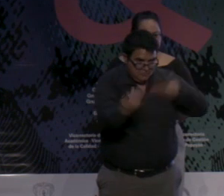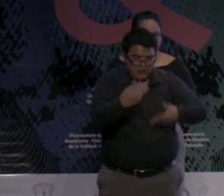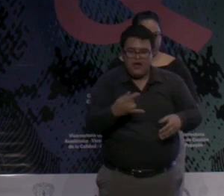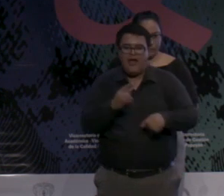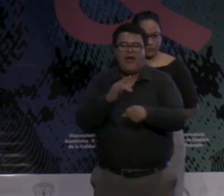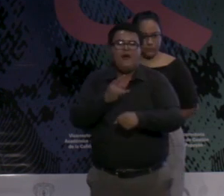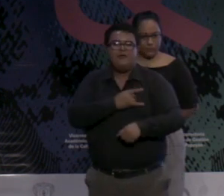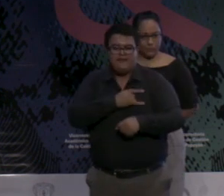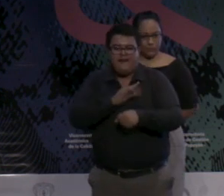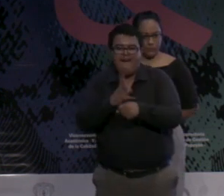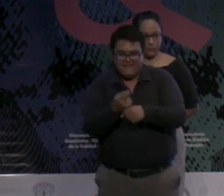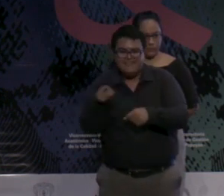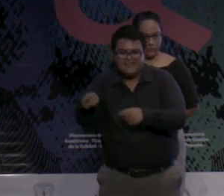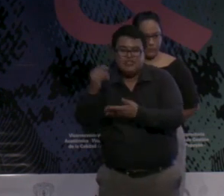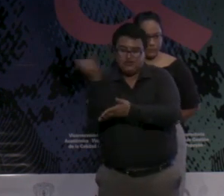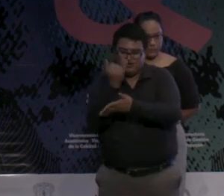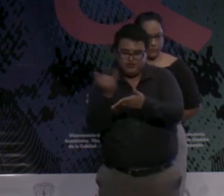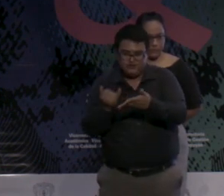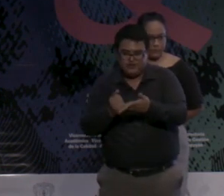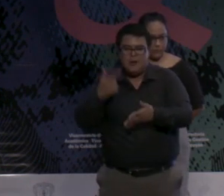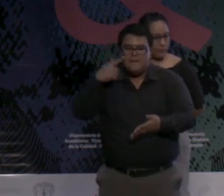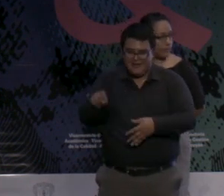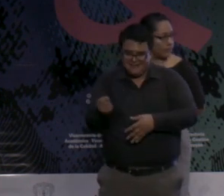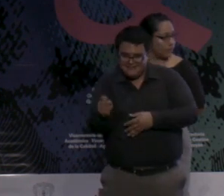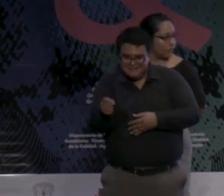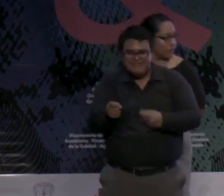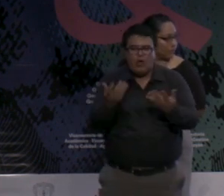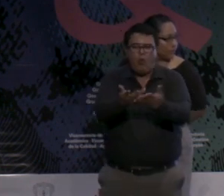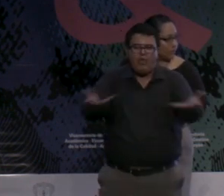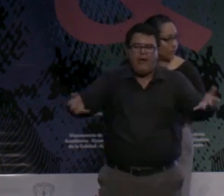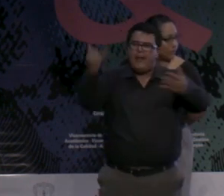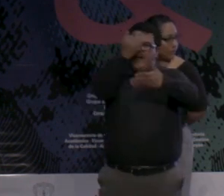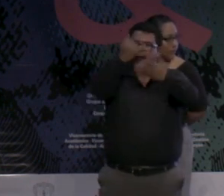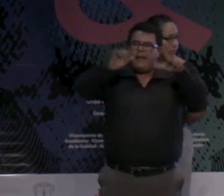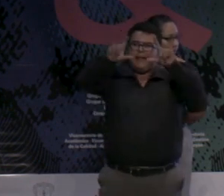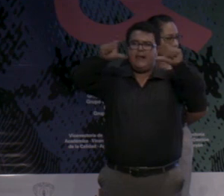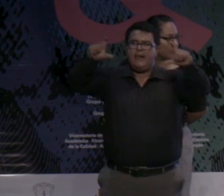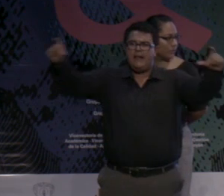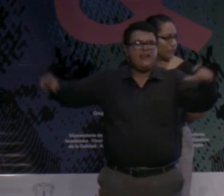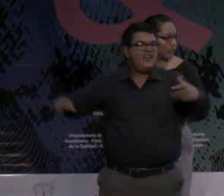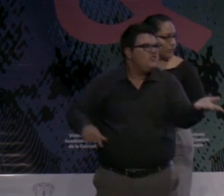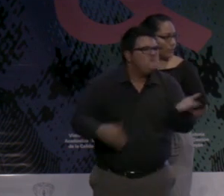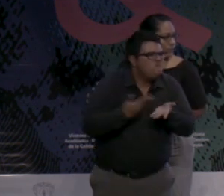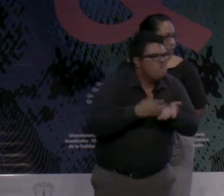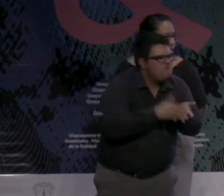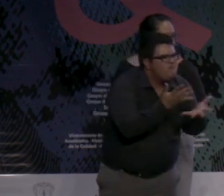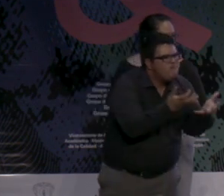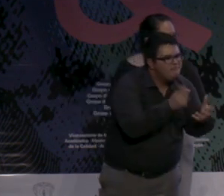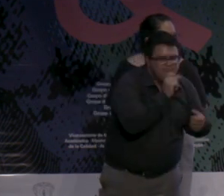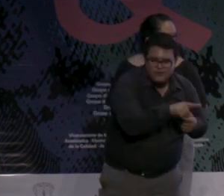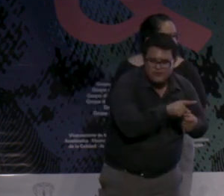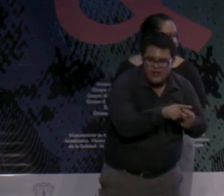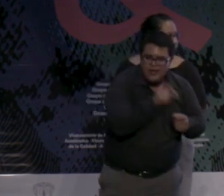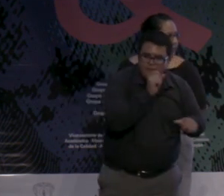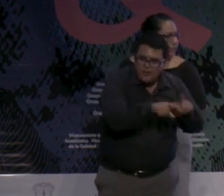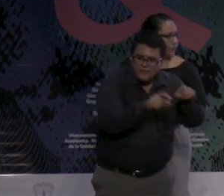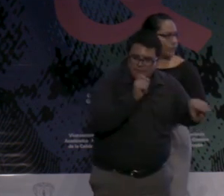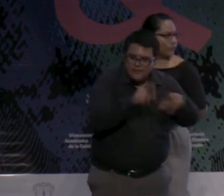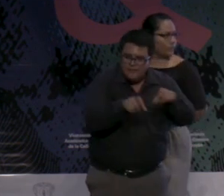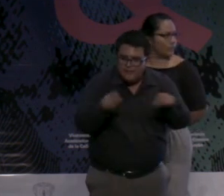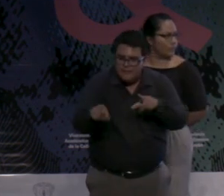ambulantes. Pero nosotros dijimos: no vamos a comprar dentro de la universidad, pero vamos a instalar ese panel adentro de la sala de exposiciones de la Facultad de Artes, y convocamos